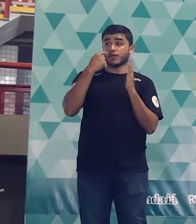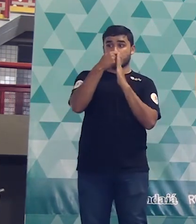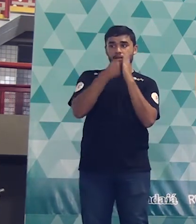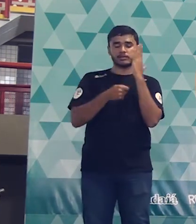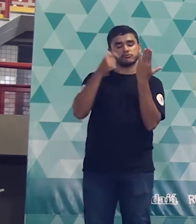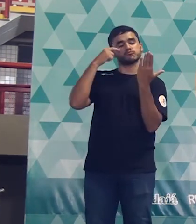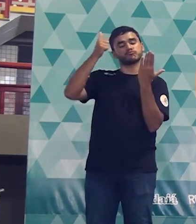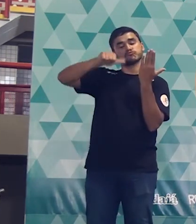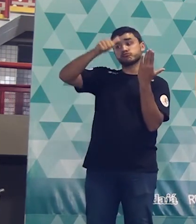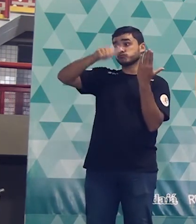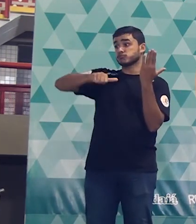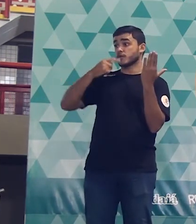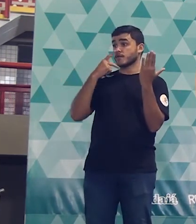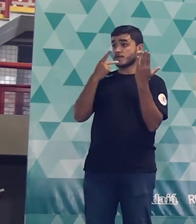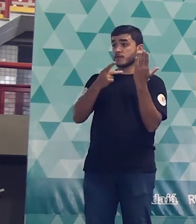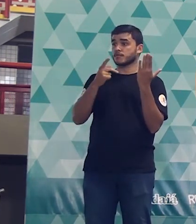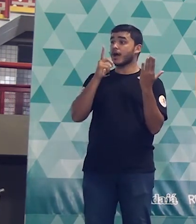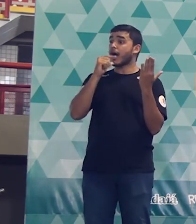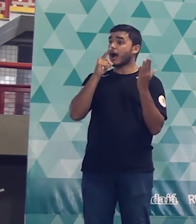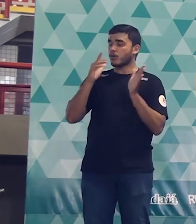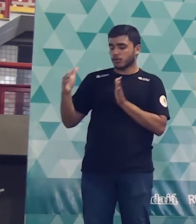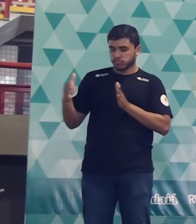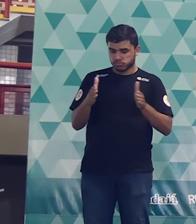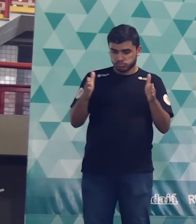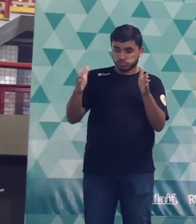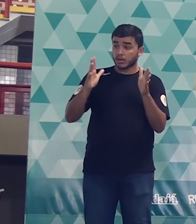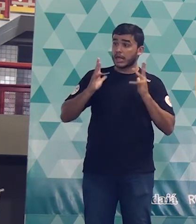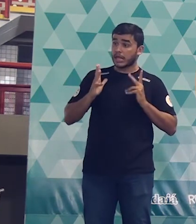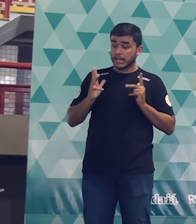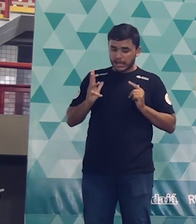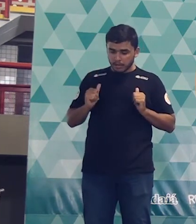assim: a água do rio era limpa,